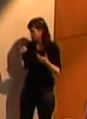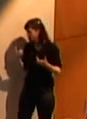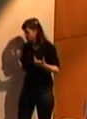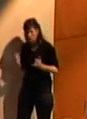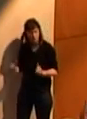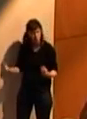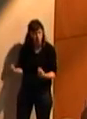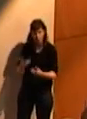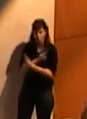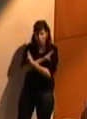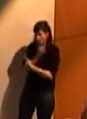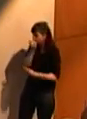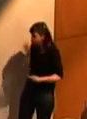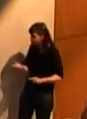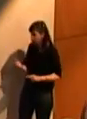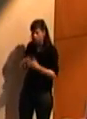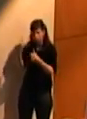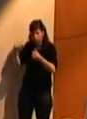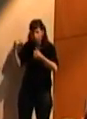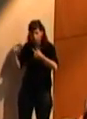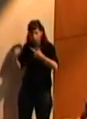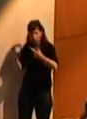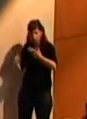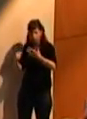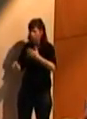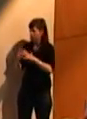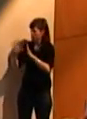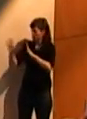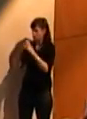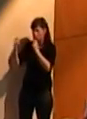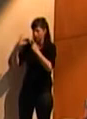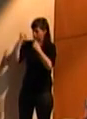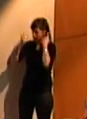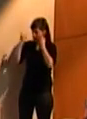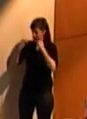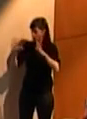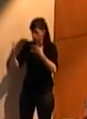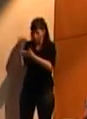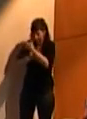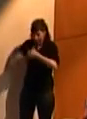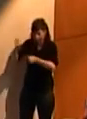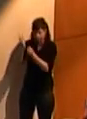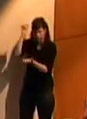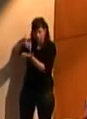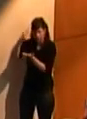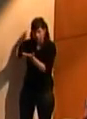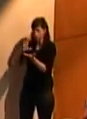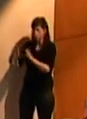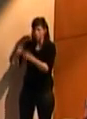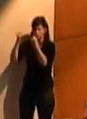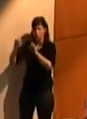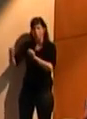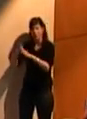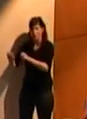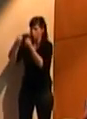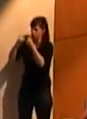reposer. Et donc c'est à partir de là où on s'est dit, bon, bah, qu'est-ce qu'on peut faire pour créer un lieu de pause, pour s'extraire un petit peu